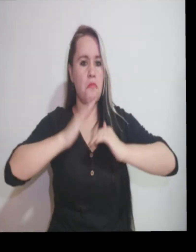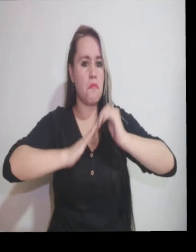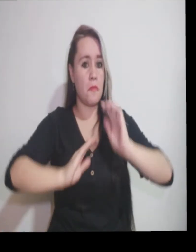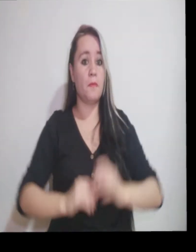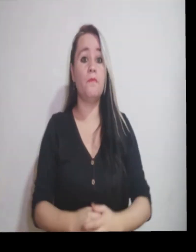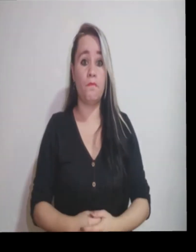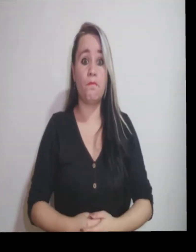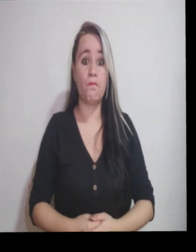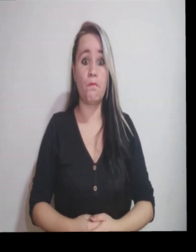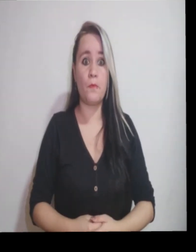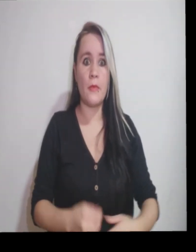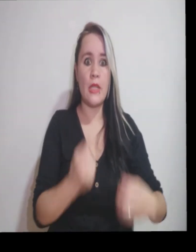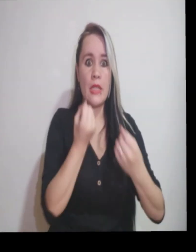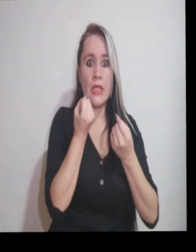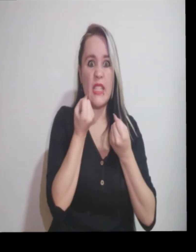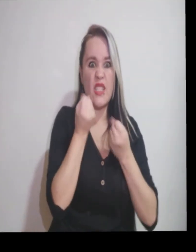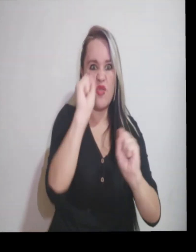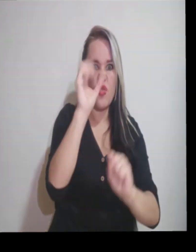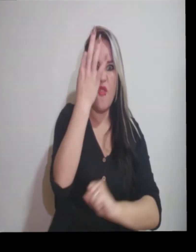indiferentes.